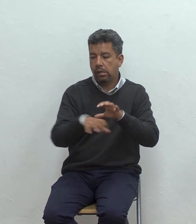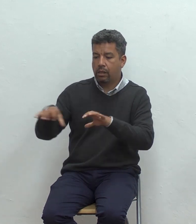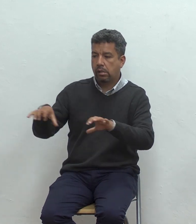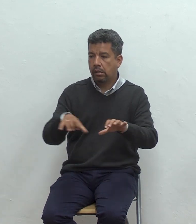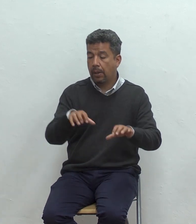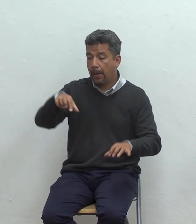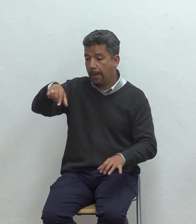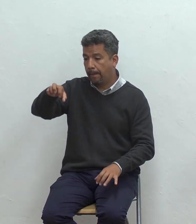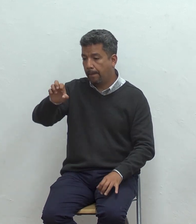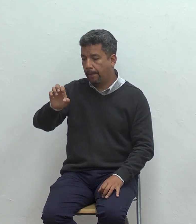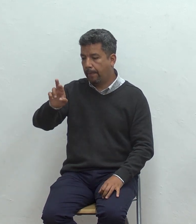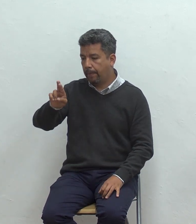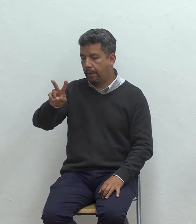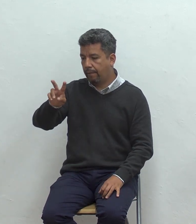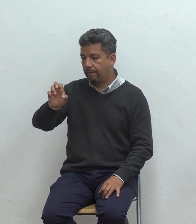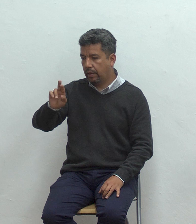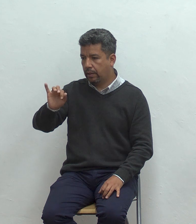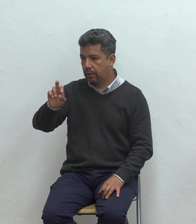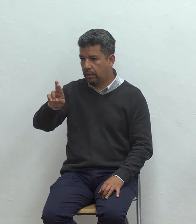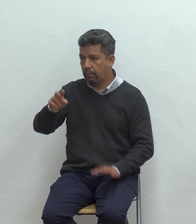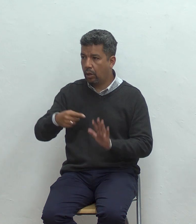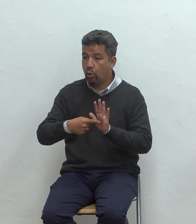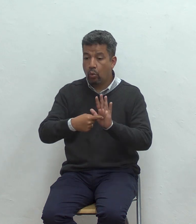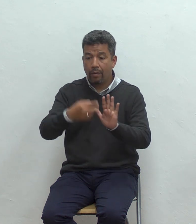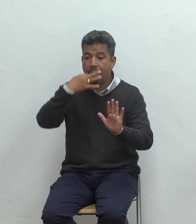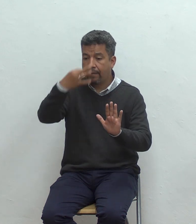es pervertir? Que con conocimiento no revelan la verdad.